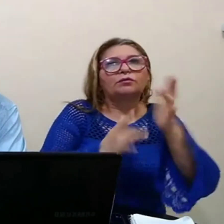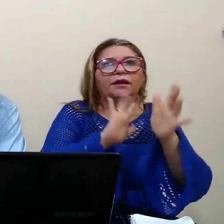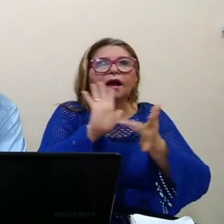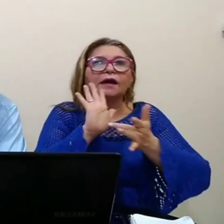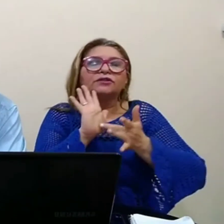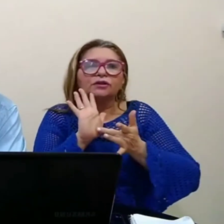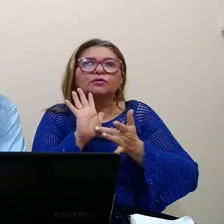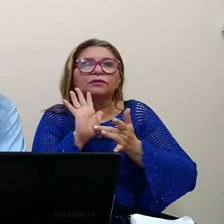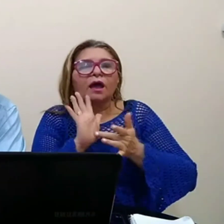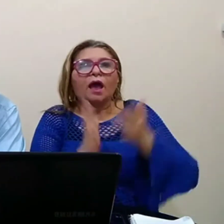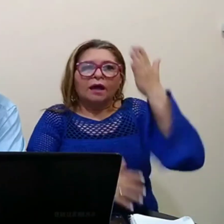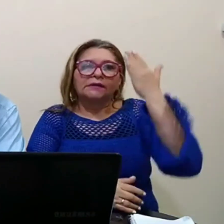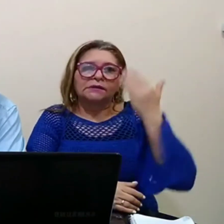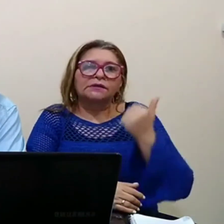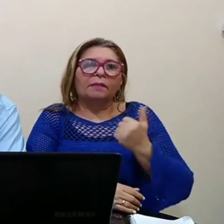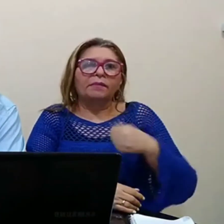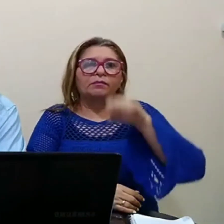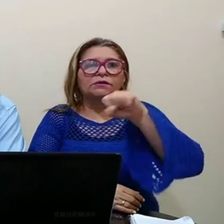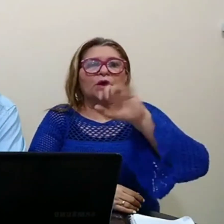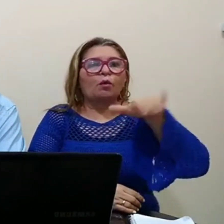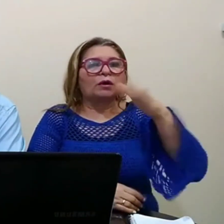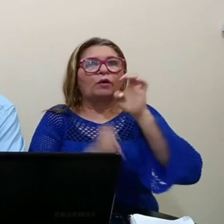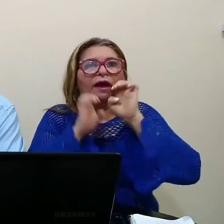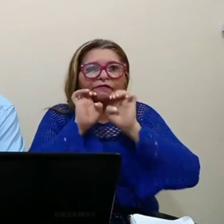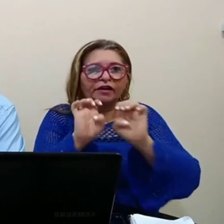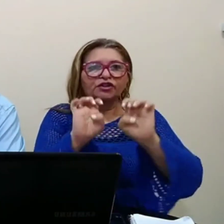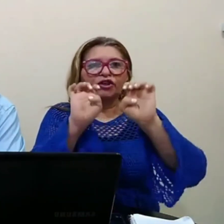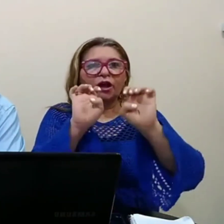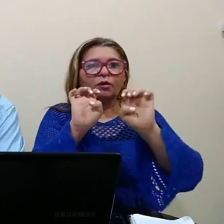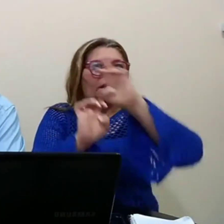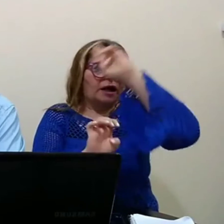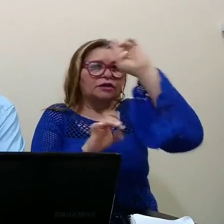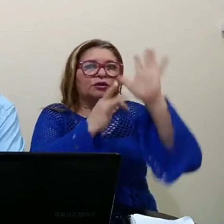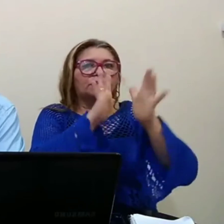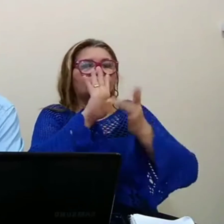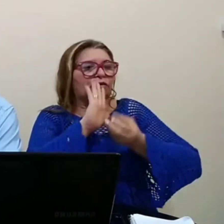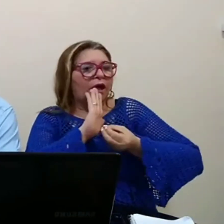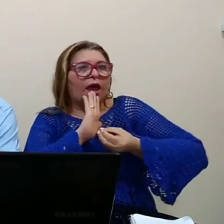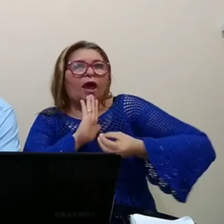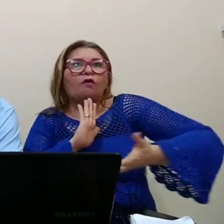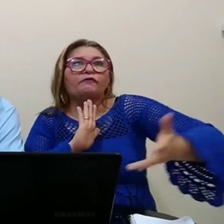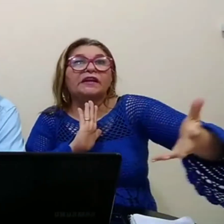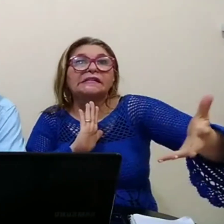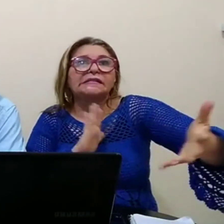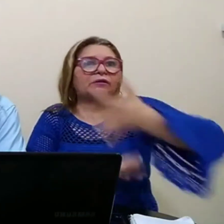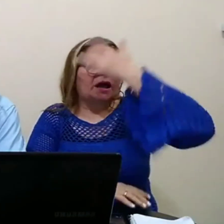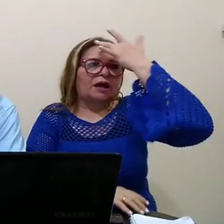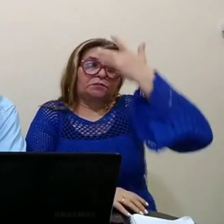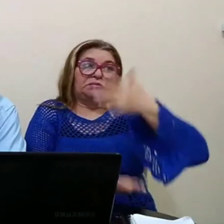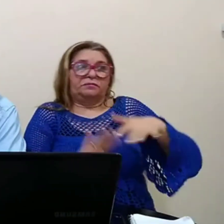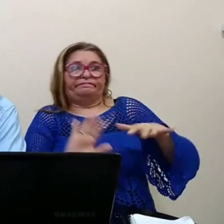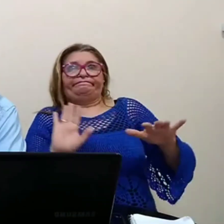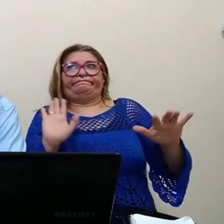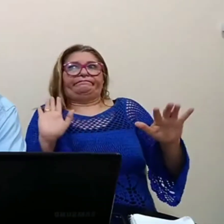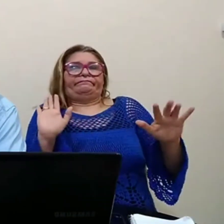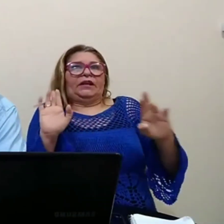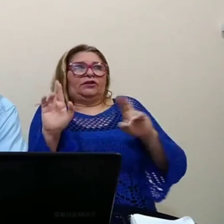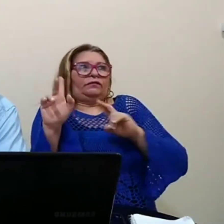gente sabe que quando o Evangelho é oferecido, as pessoas reagem das mais